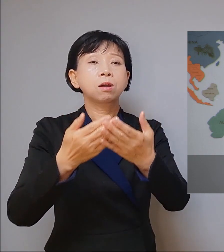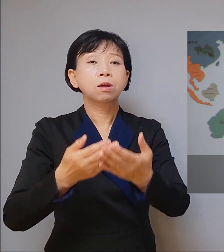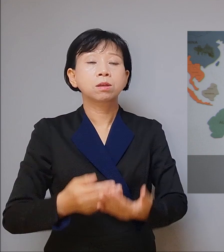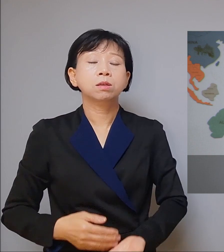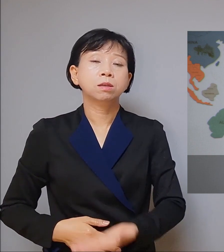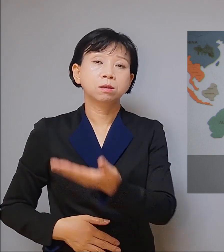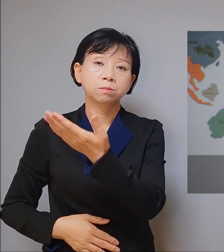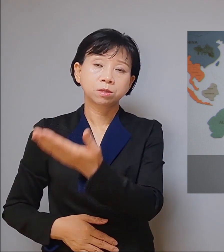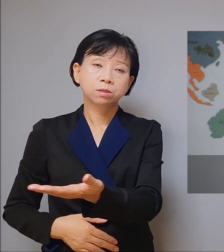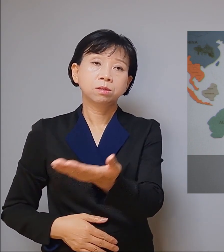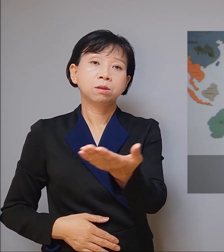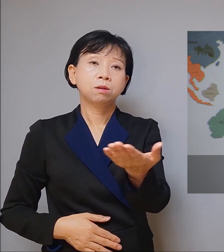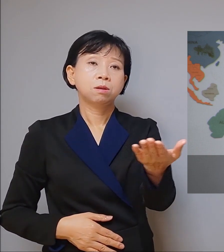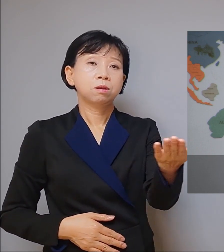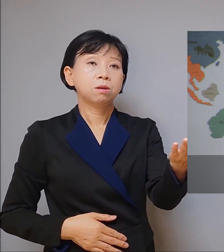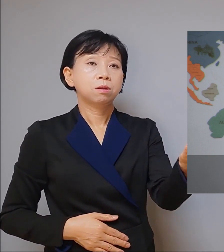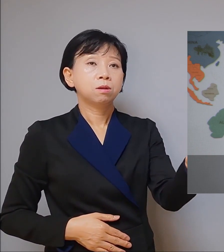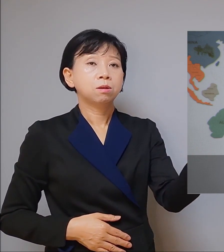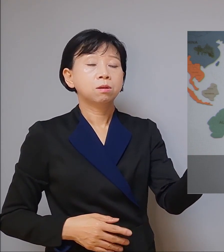상처